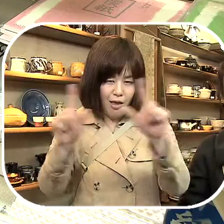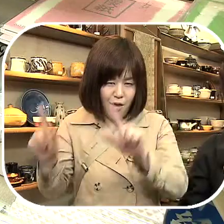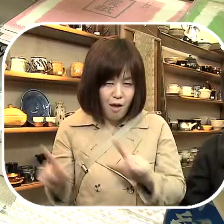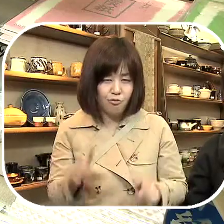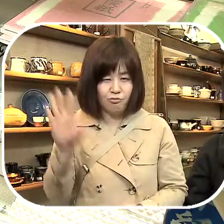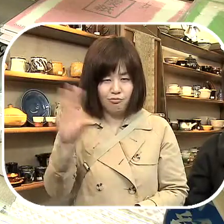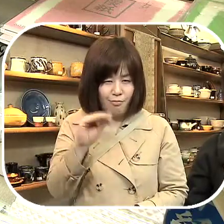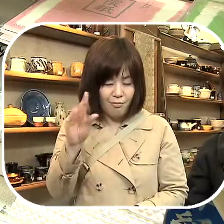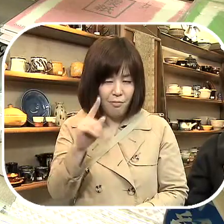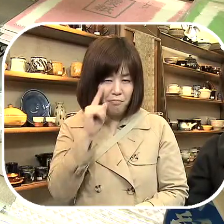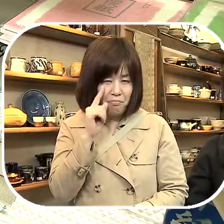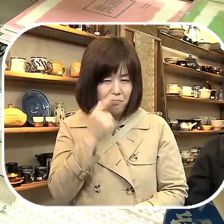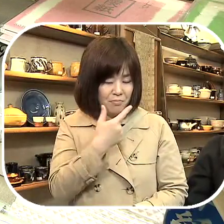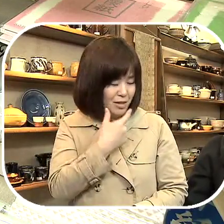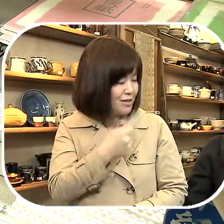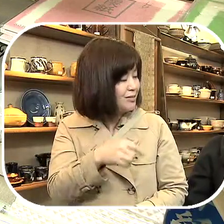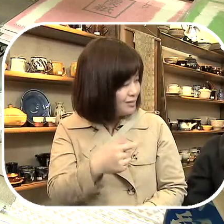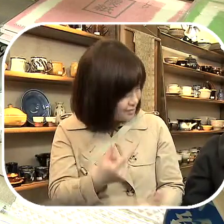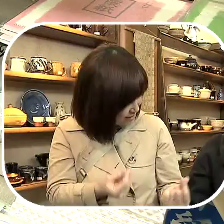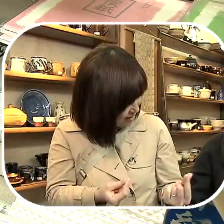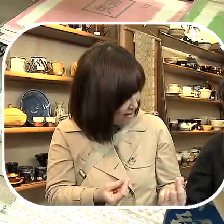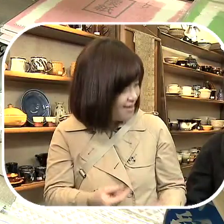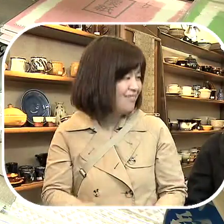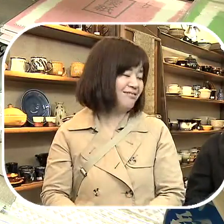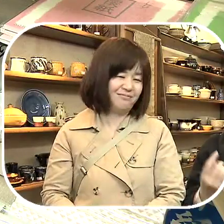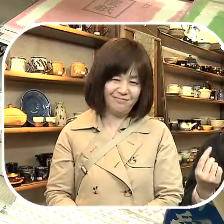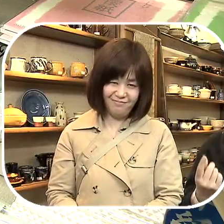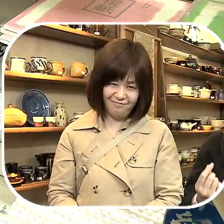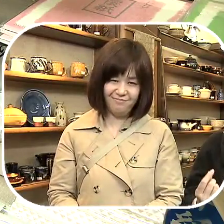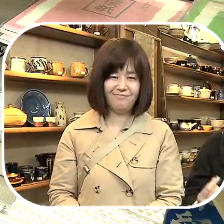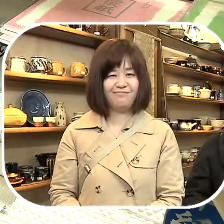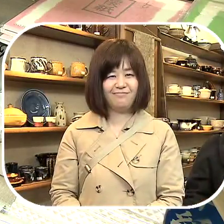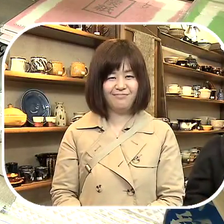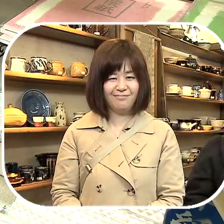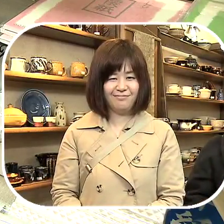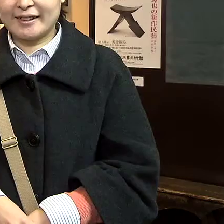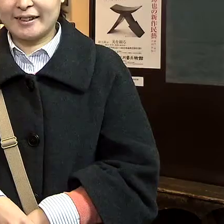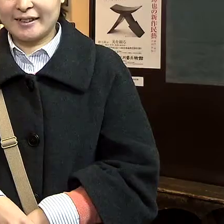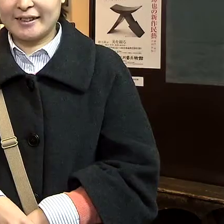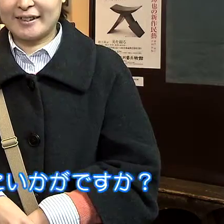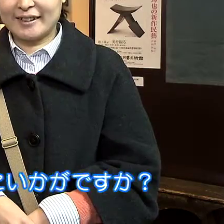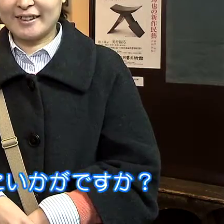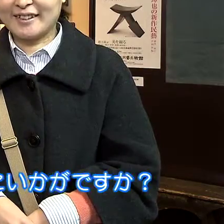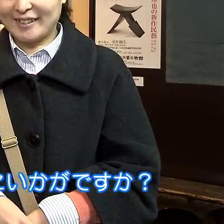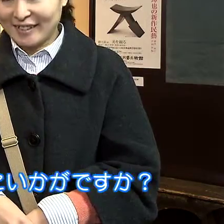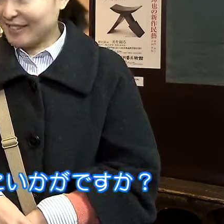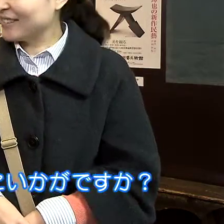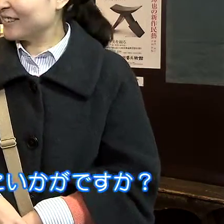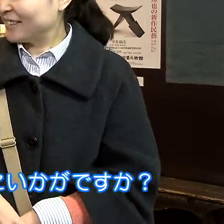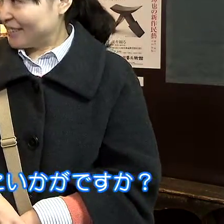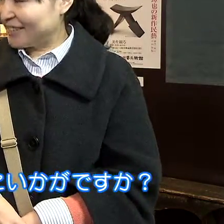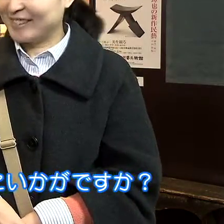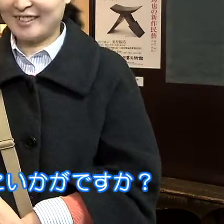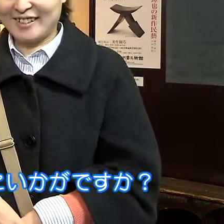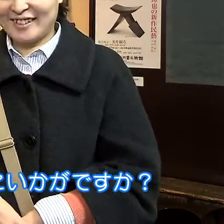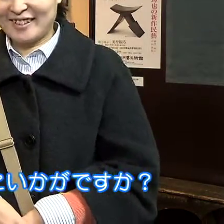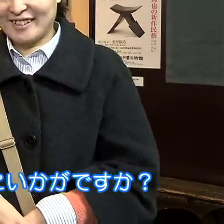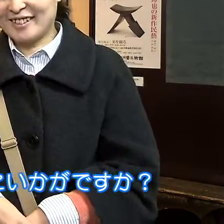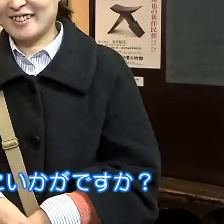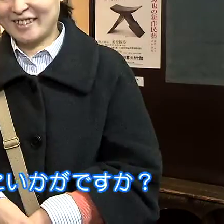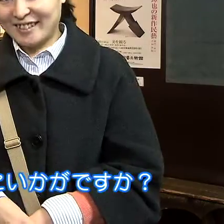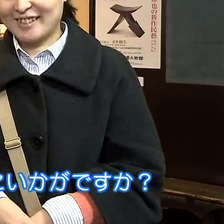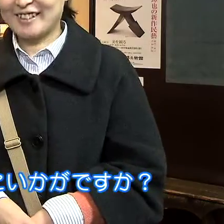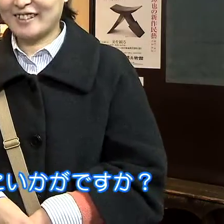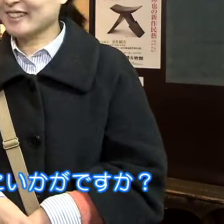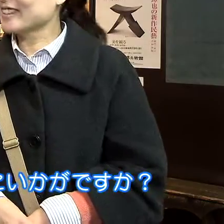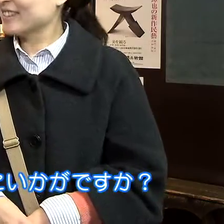私たちも日常生活の中で使ってみたくなりますね。皆さんもぜひお土産